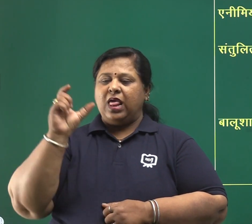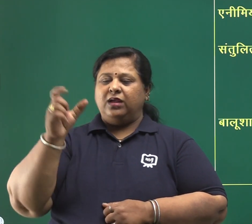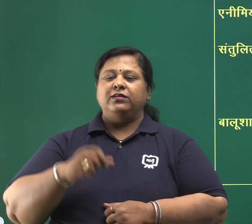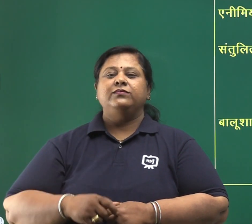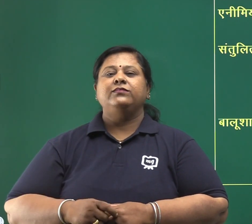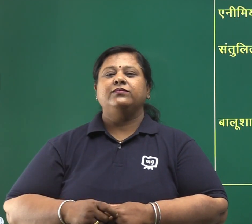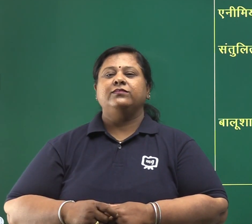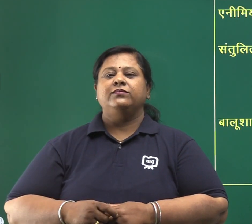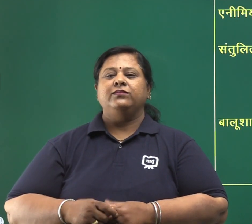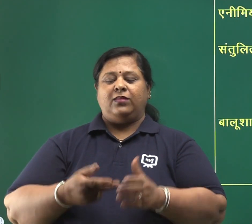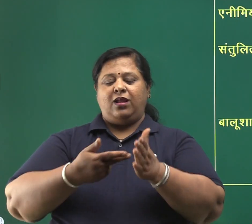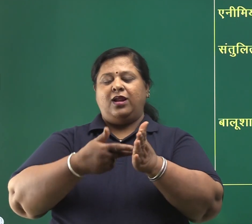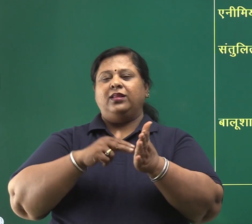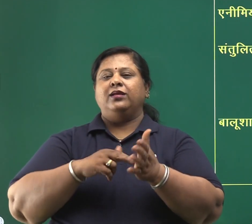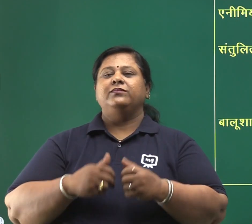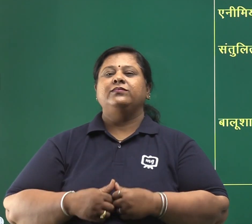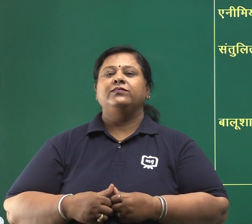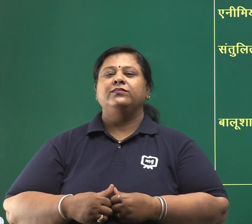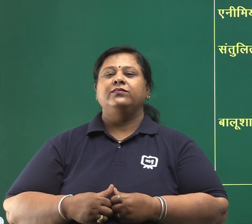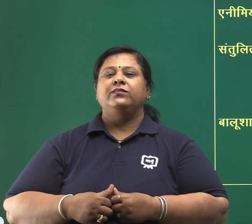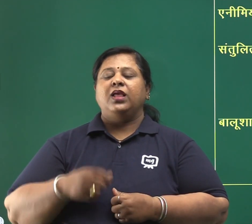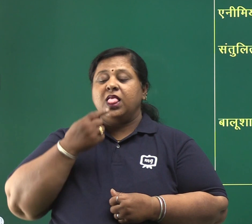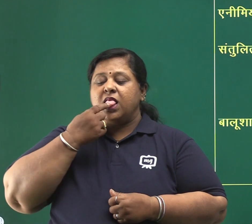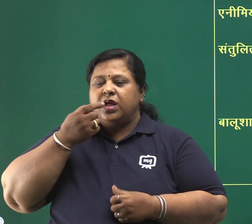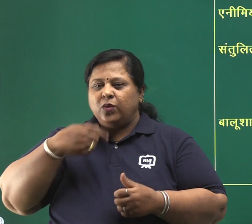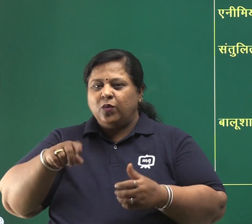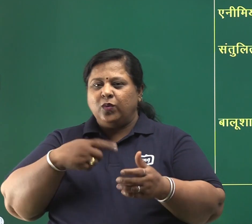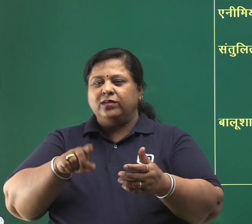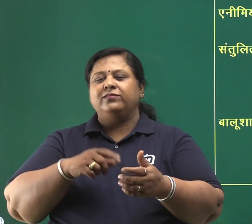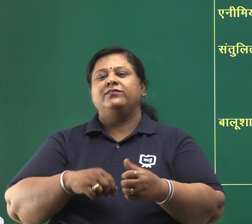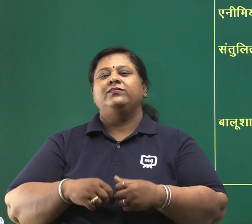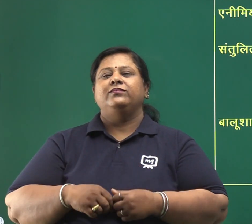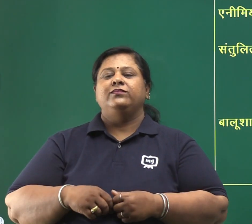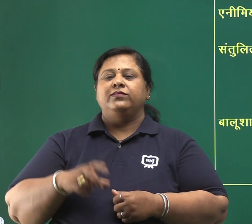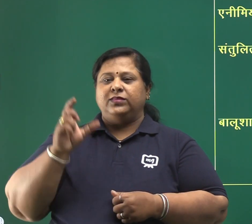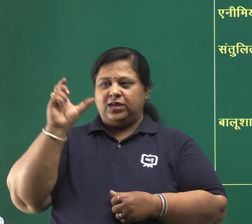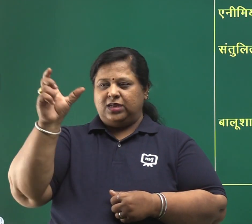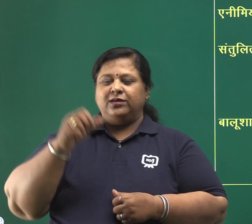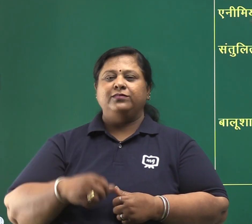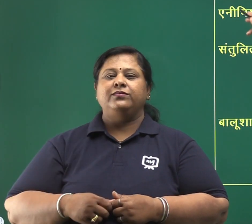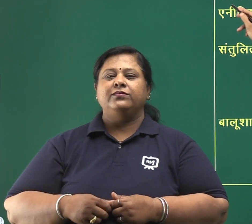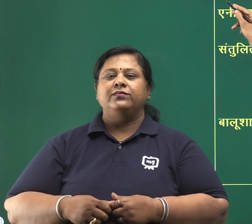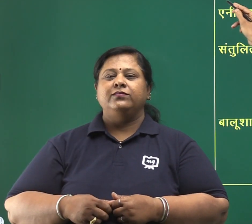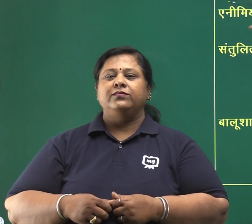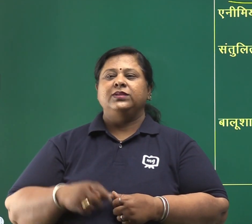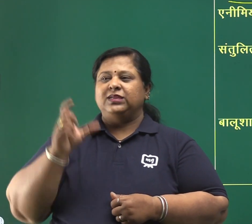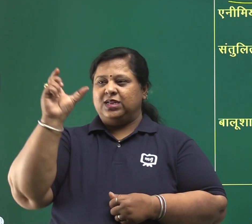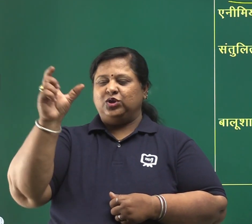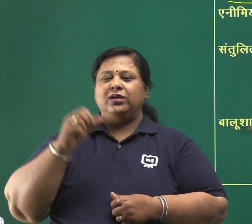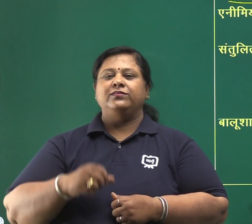रक्त। अर्थ होगा खून। अगला शब्द